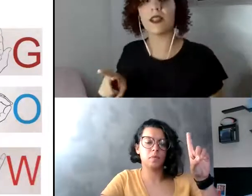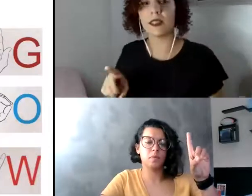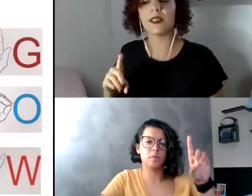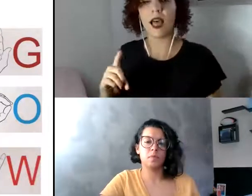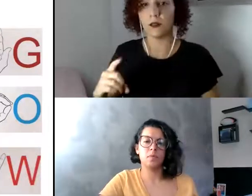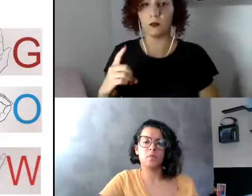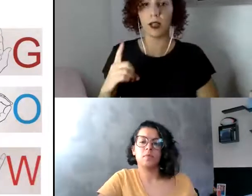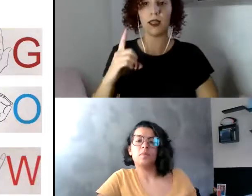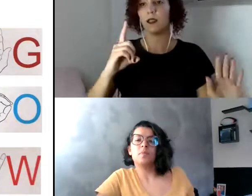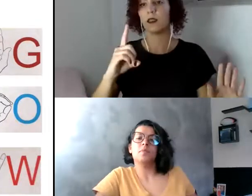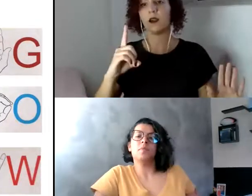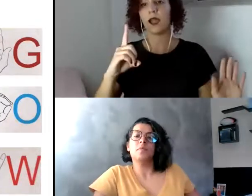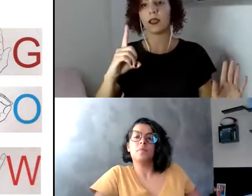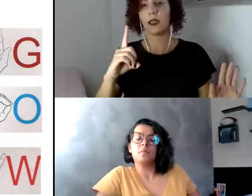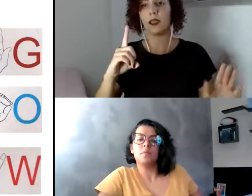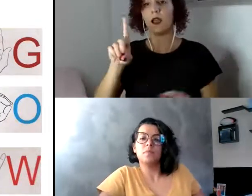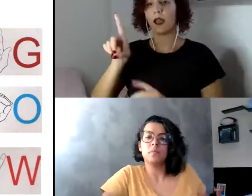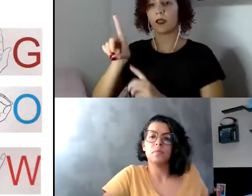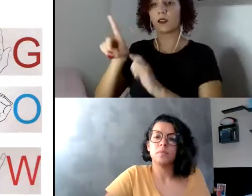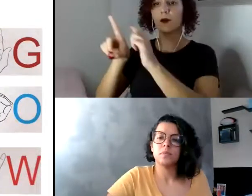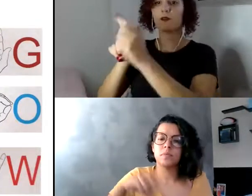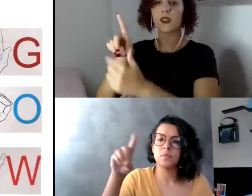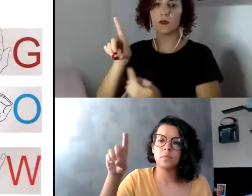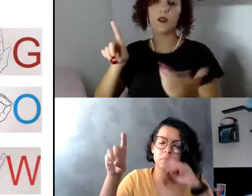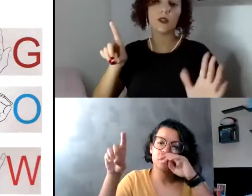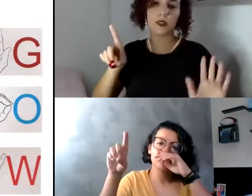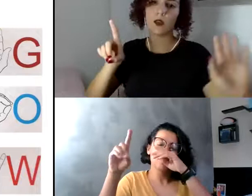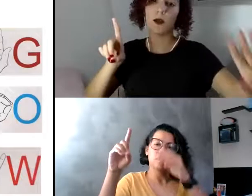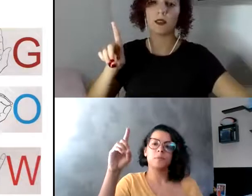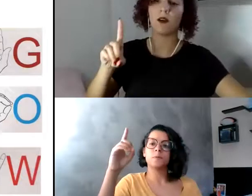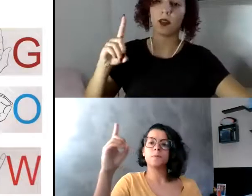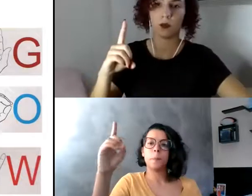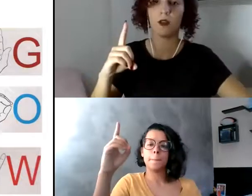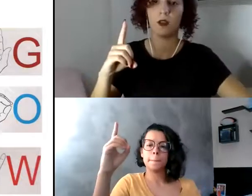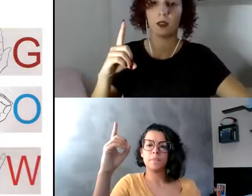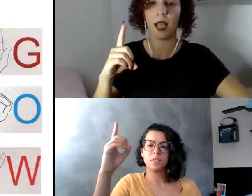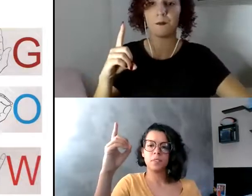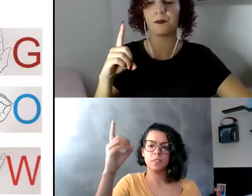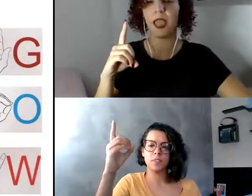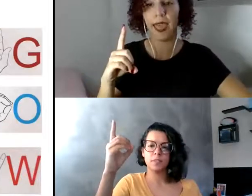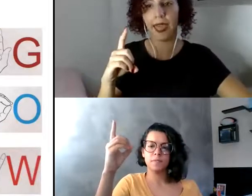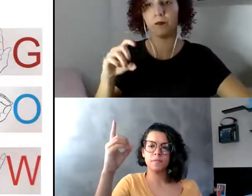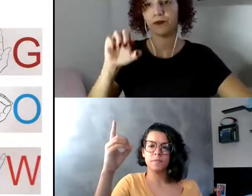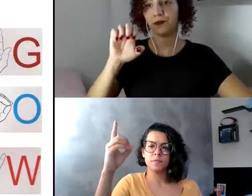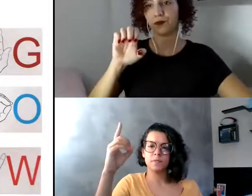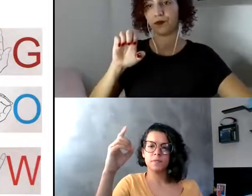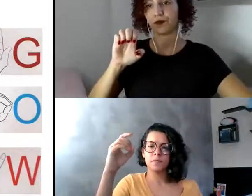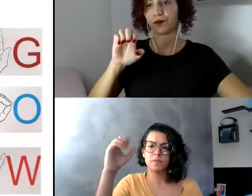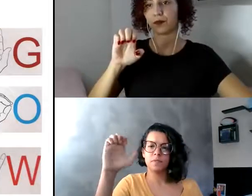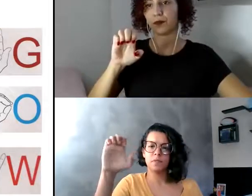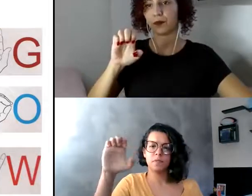não é necessário, né? Então, é aqui. Aqui só para vocês verem o desenho mais fácil, tá? E.